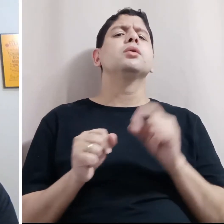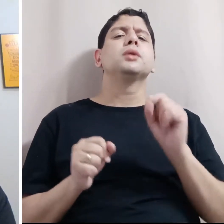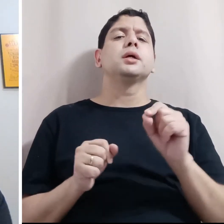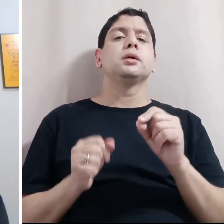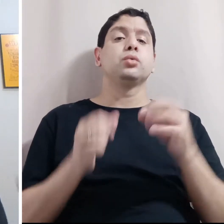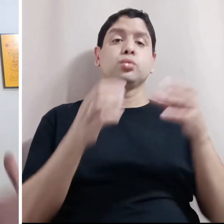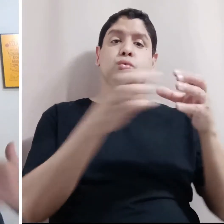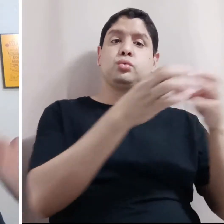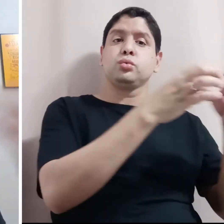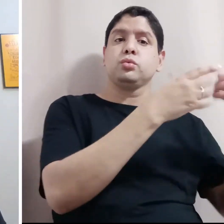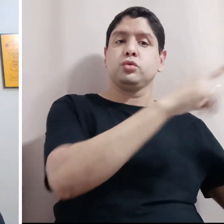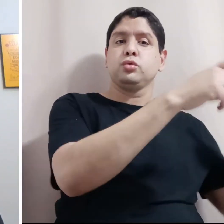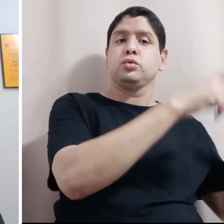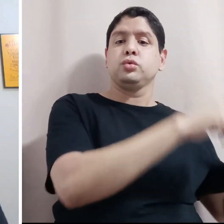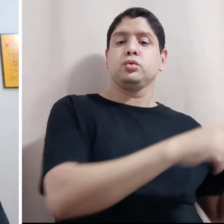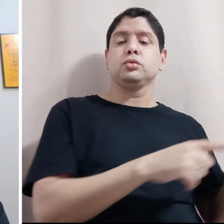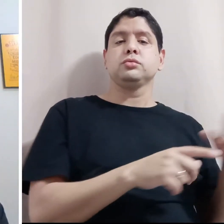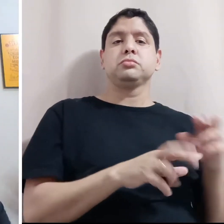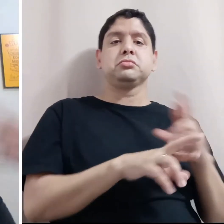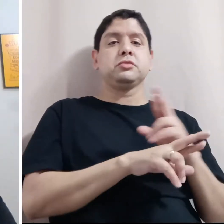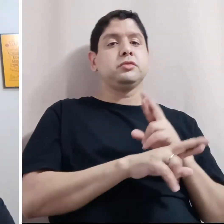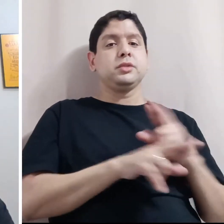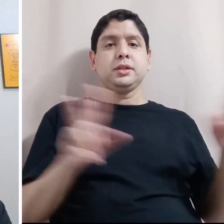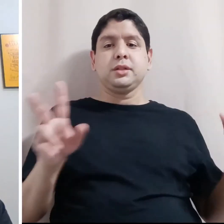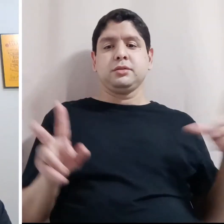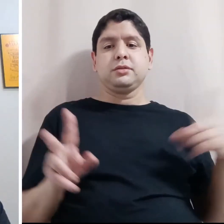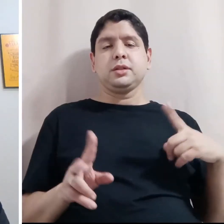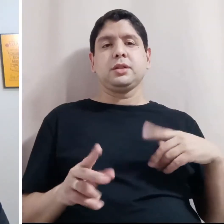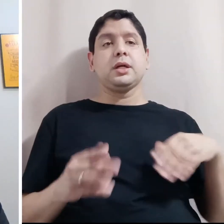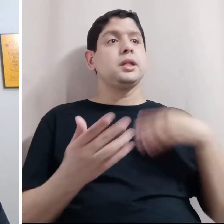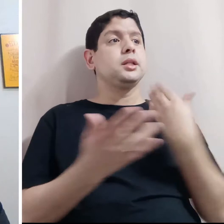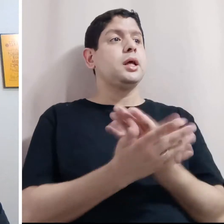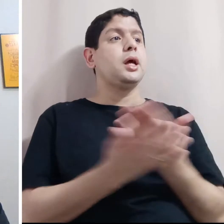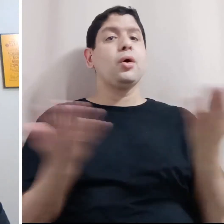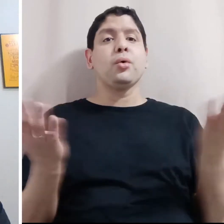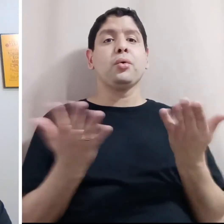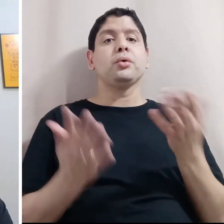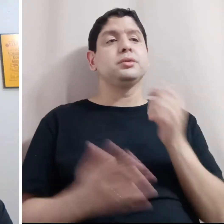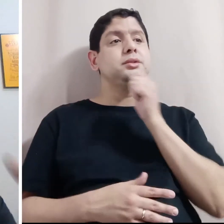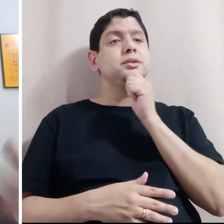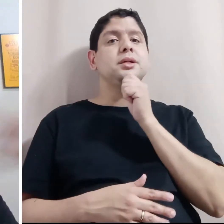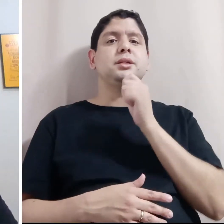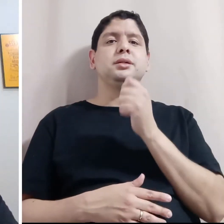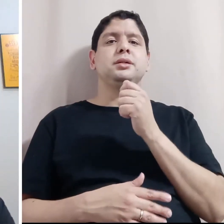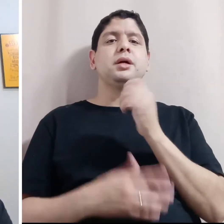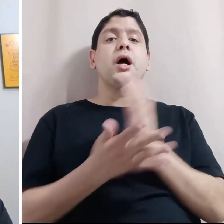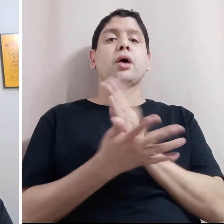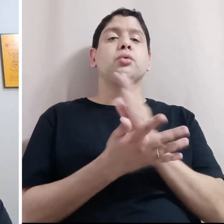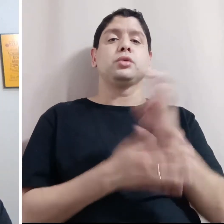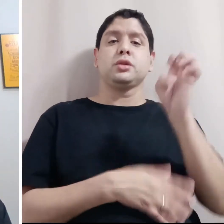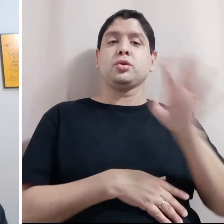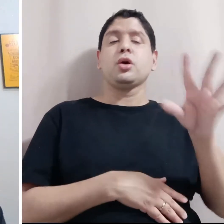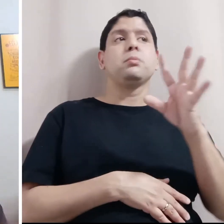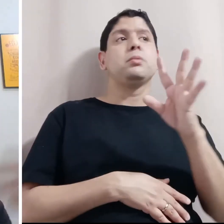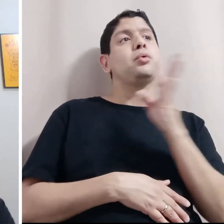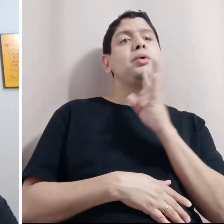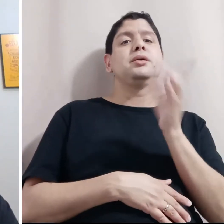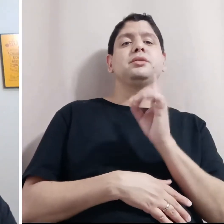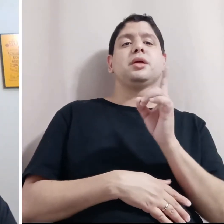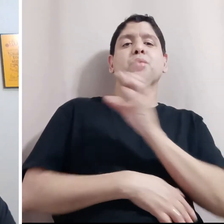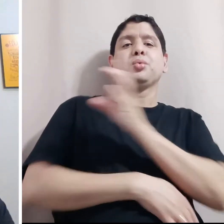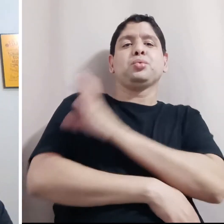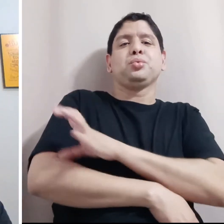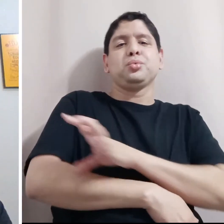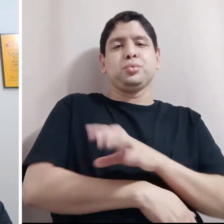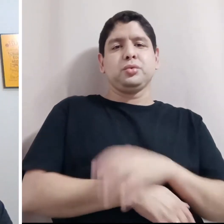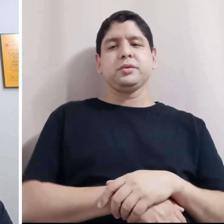atividades que, né, outros povos, como por exemplo os próprios povos da Europa, ainda, né, estavam conhecendo, ainda